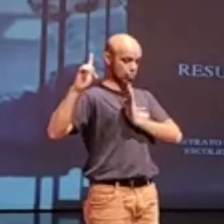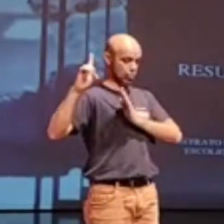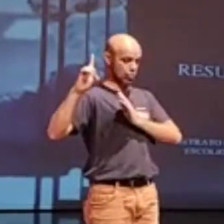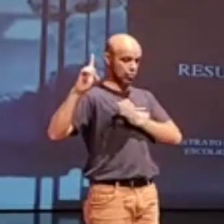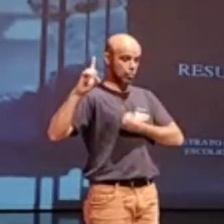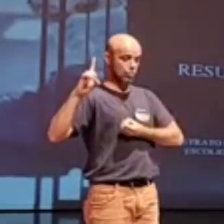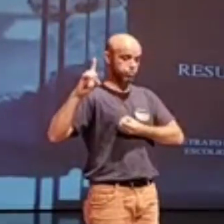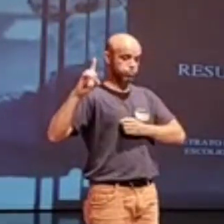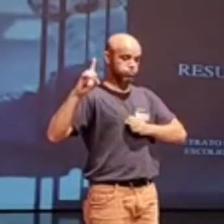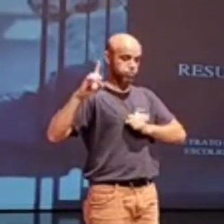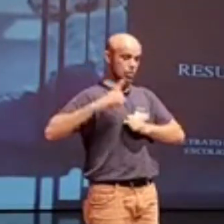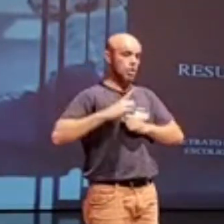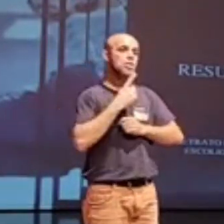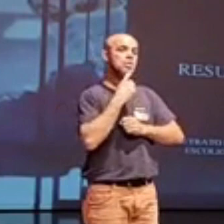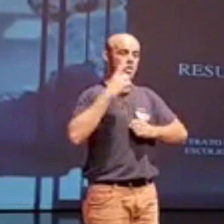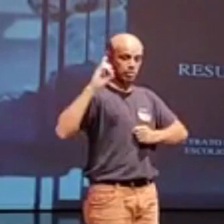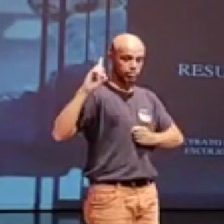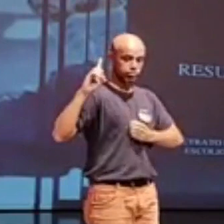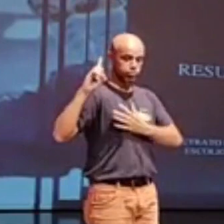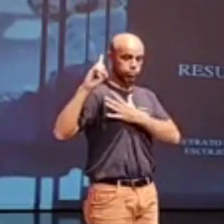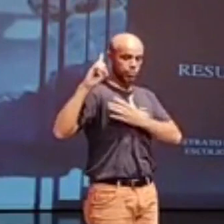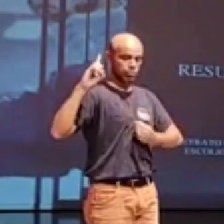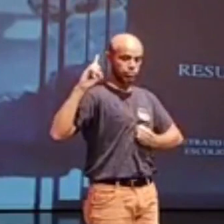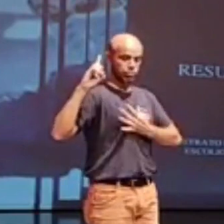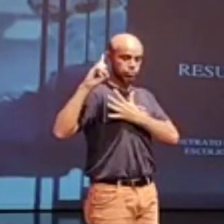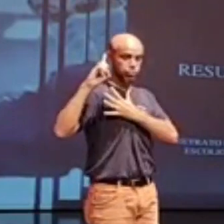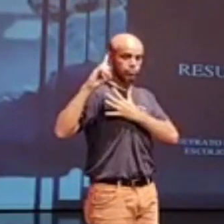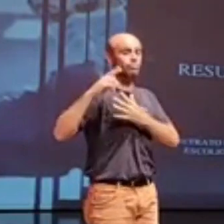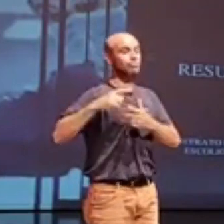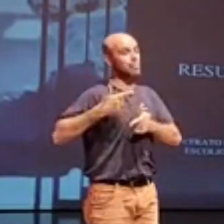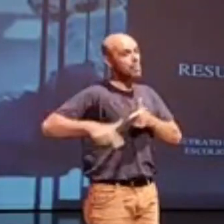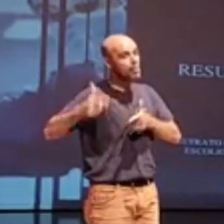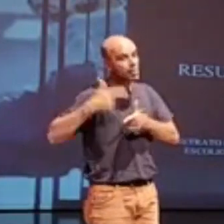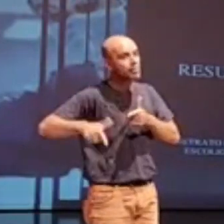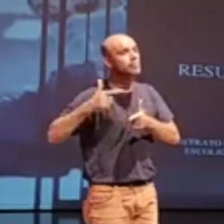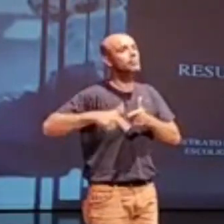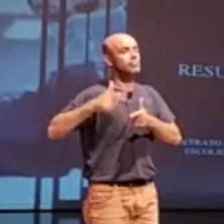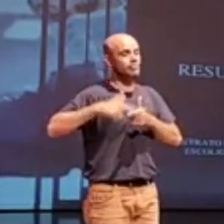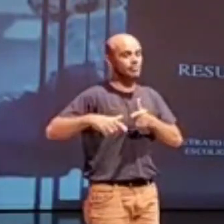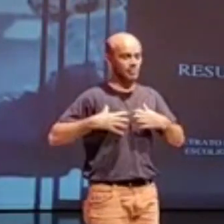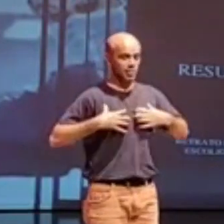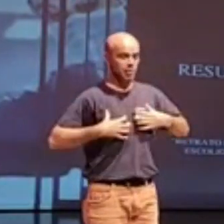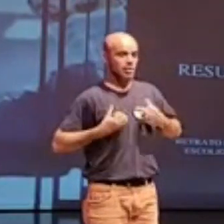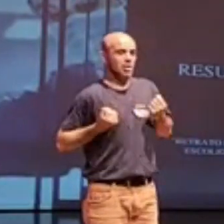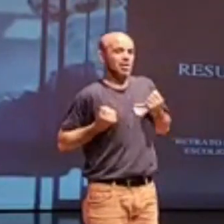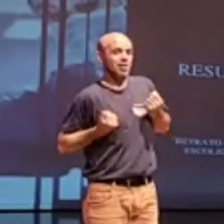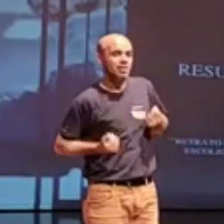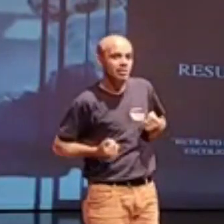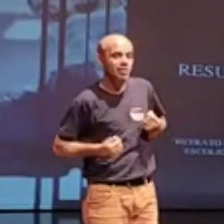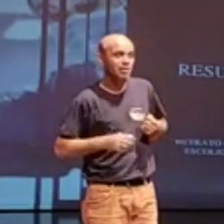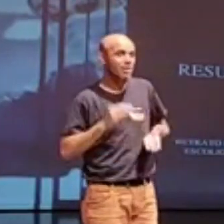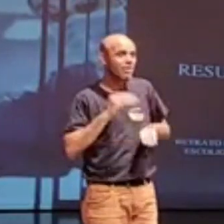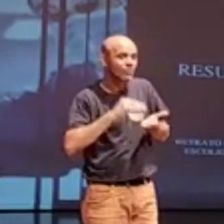bomba sangue para o pulmão. E essa restrição acaba cansando e levando uma insuficiência do